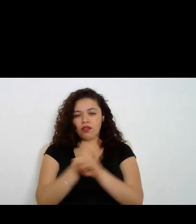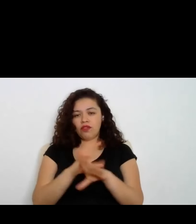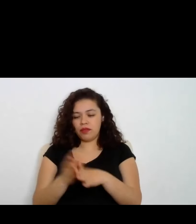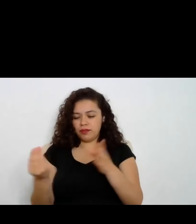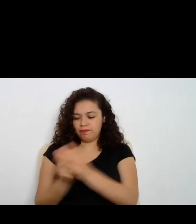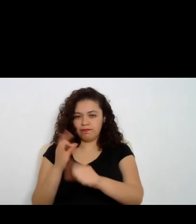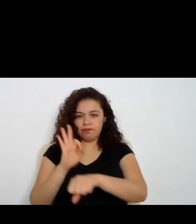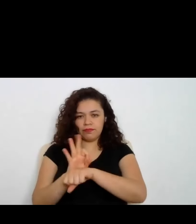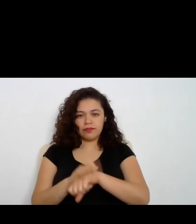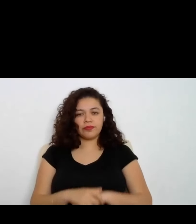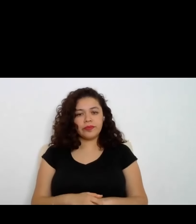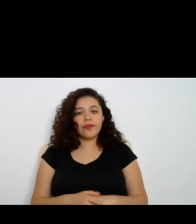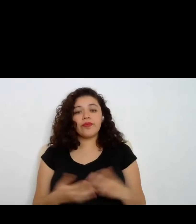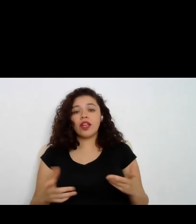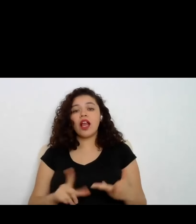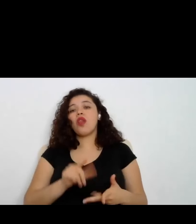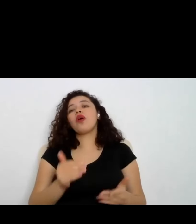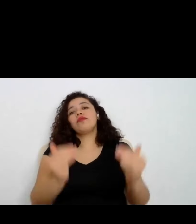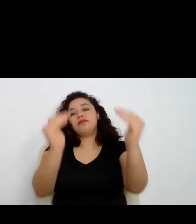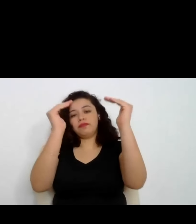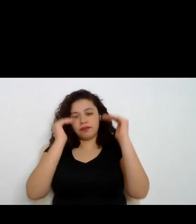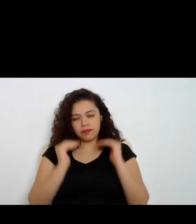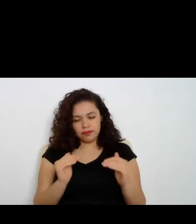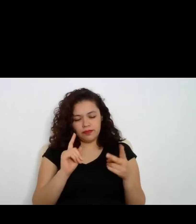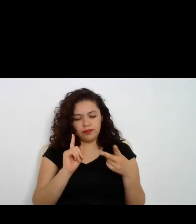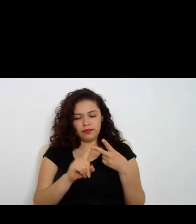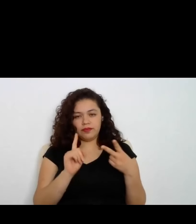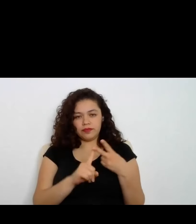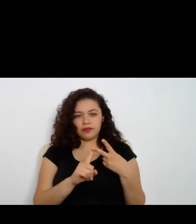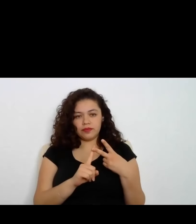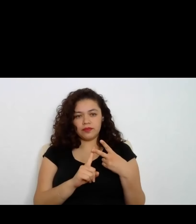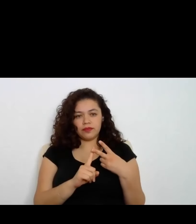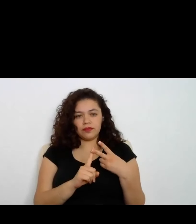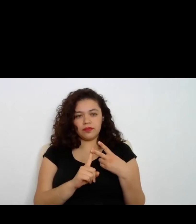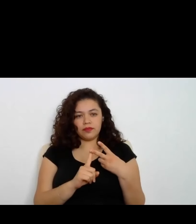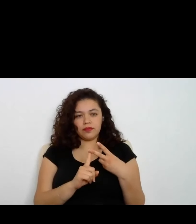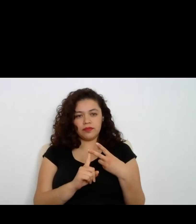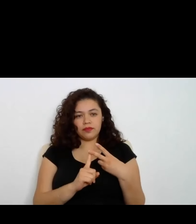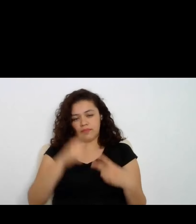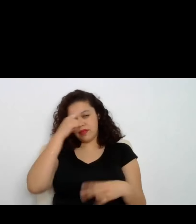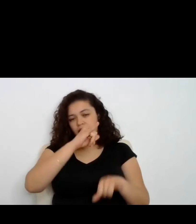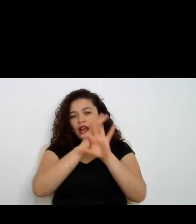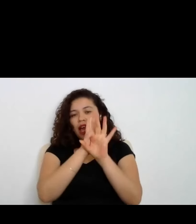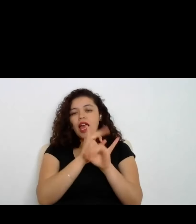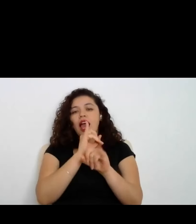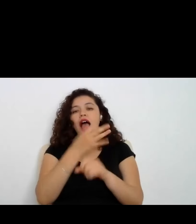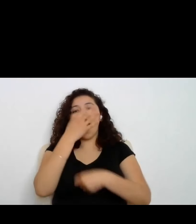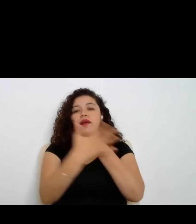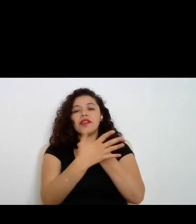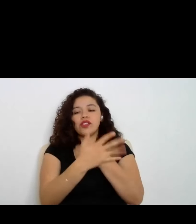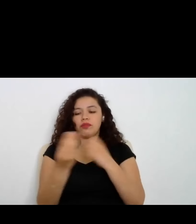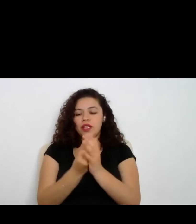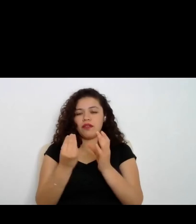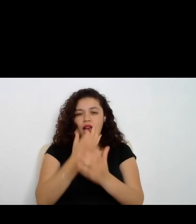personales. Posteriormente tendrán una sesión de la importancia del aviso de privacidad y la